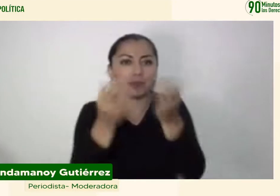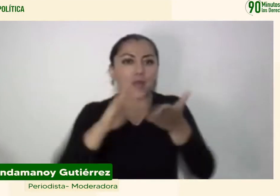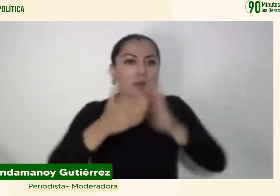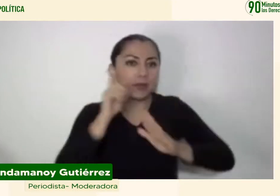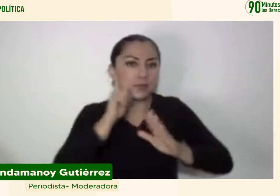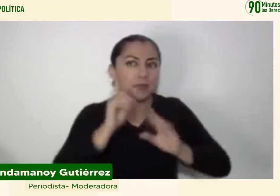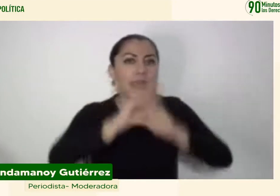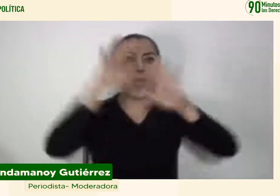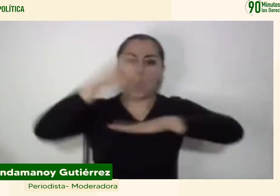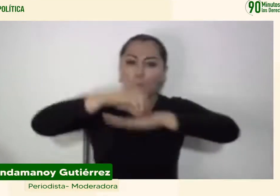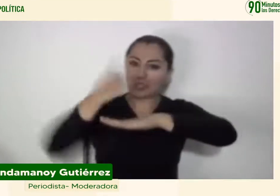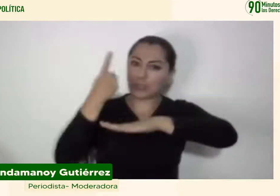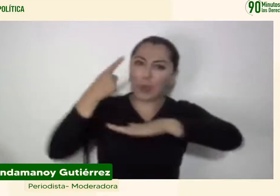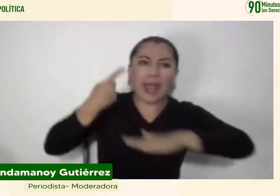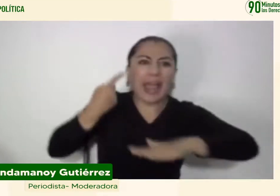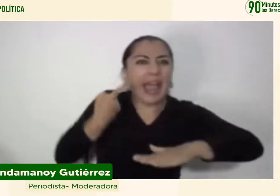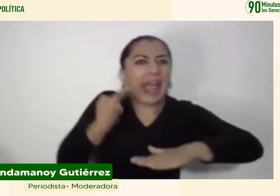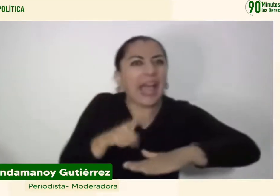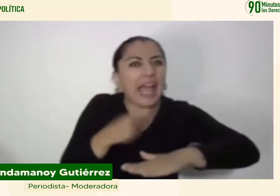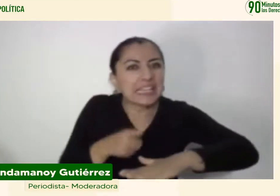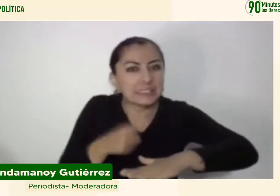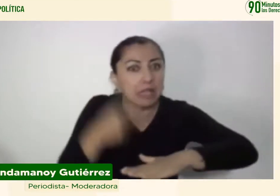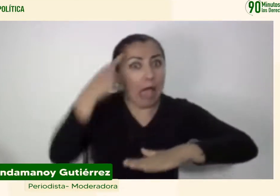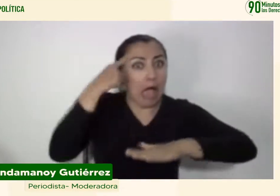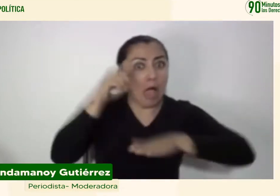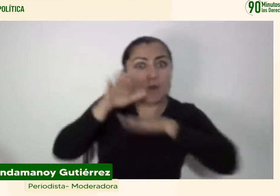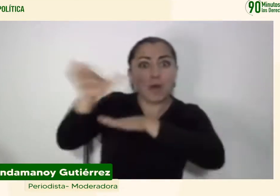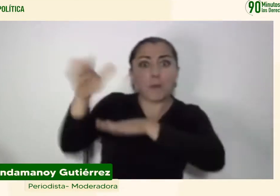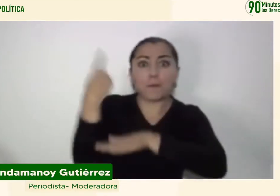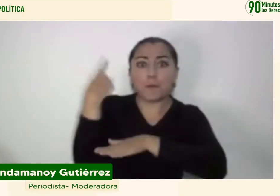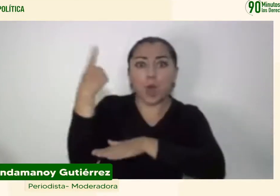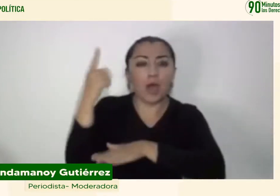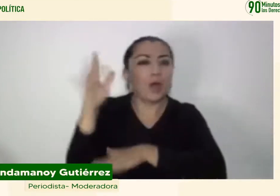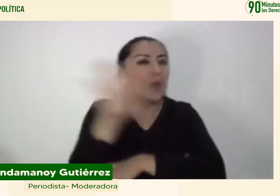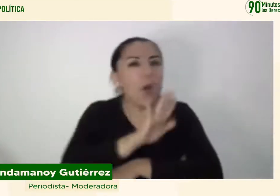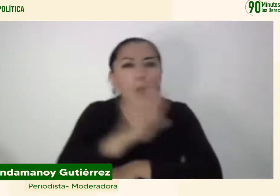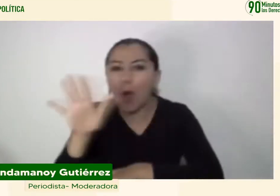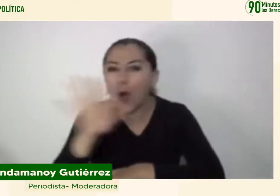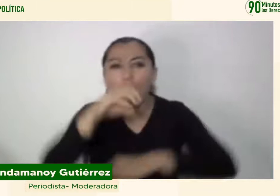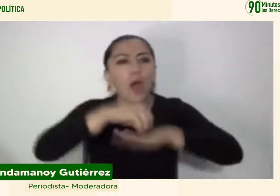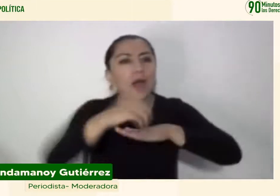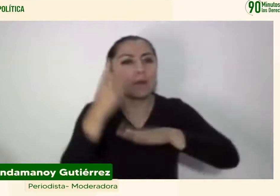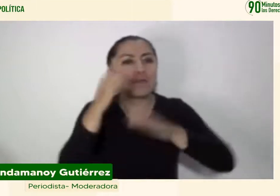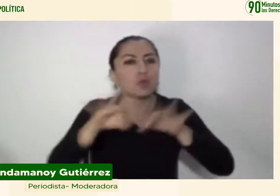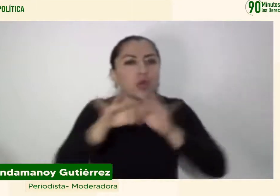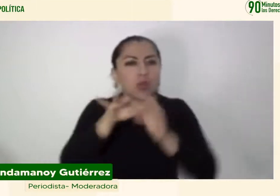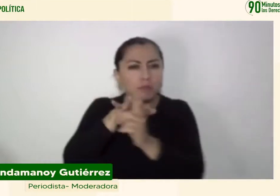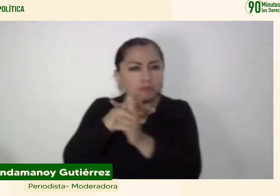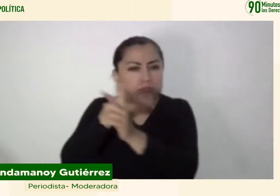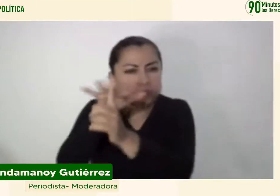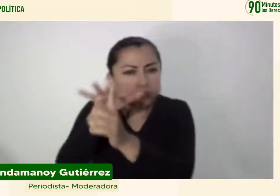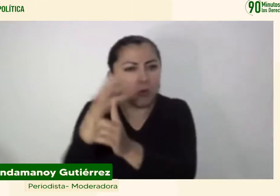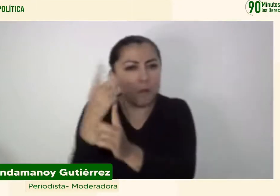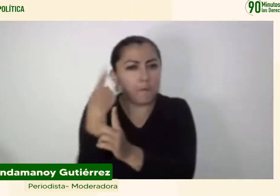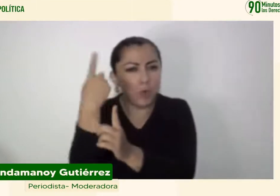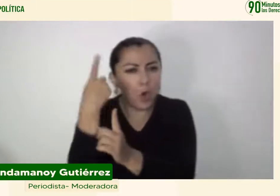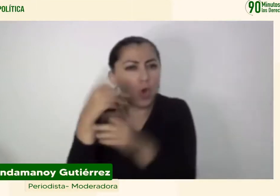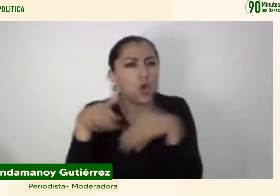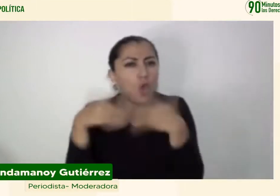es importante y es importante que las personas sordas reconozcan qué significa tener una organización sí y